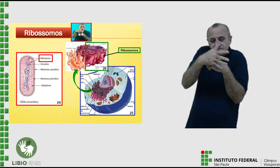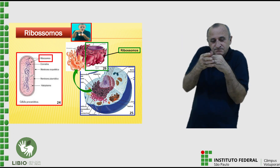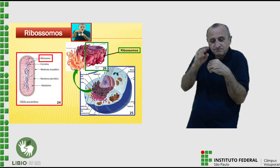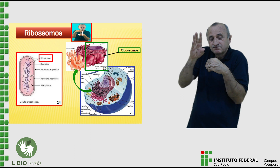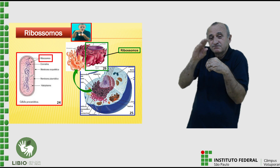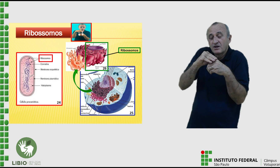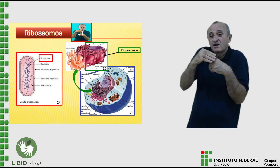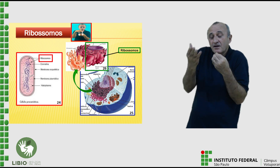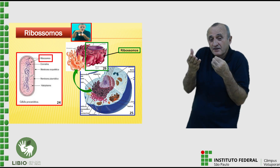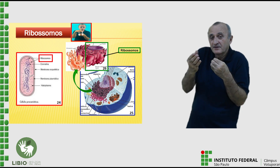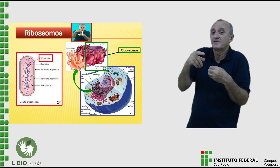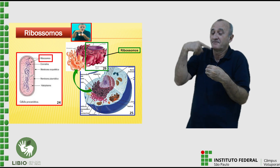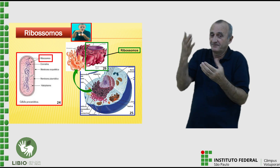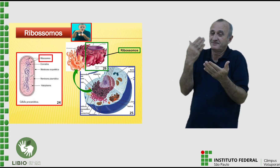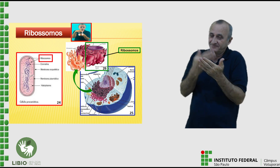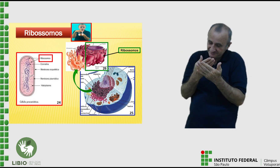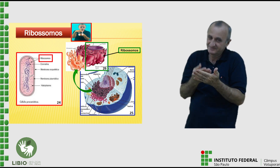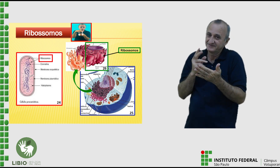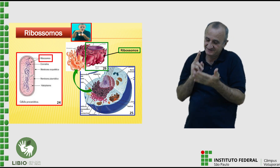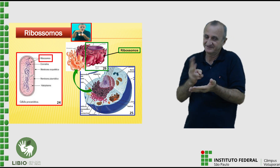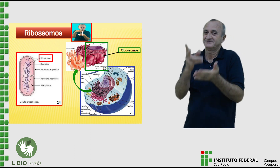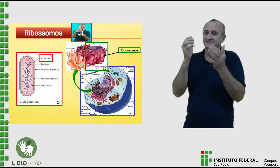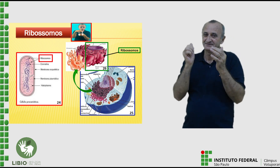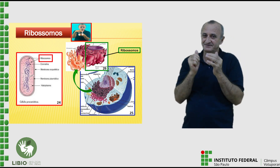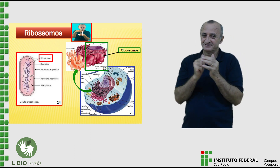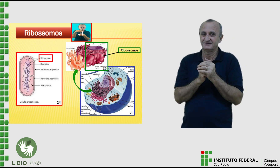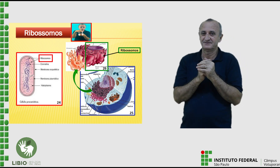membrana na nossa próxima aula.